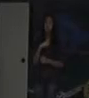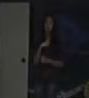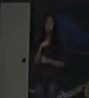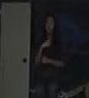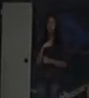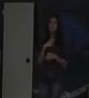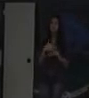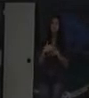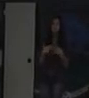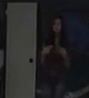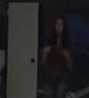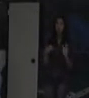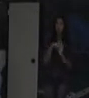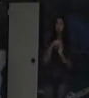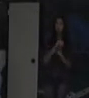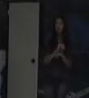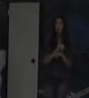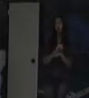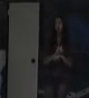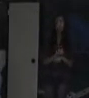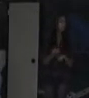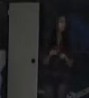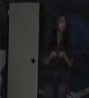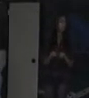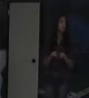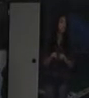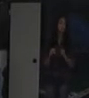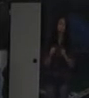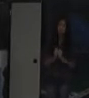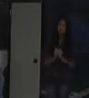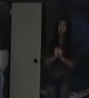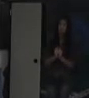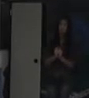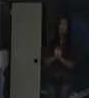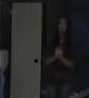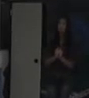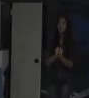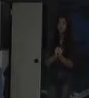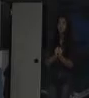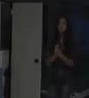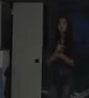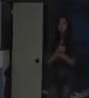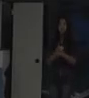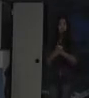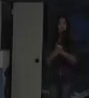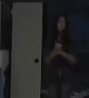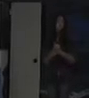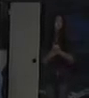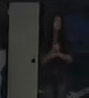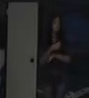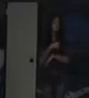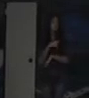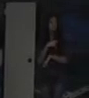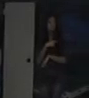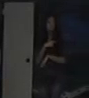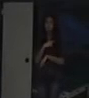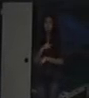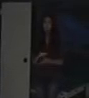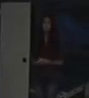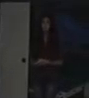da cidade e da assessoria de qualidade que Vossa Excelência tem.